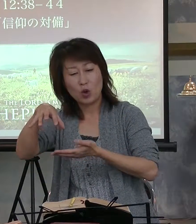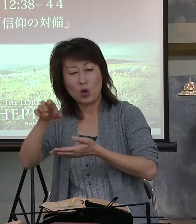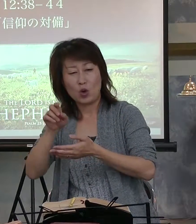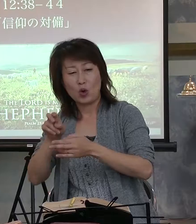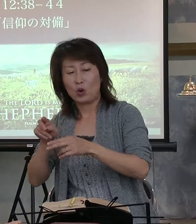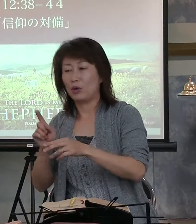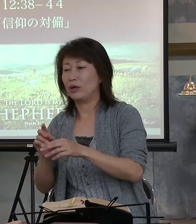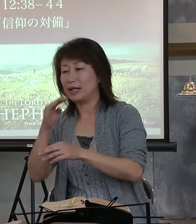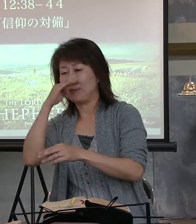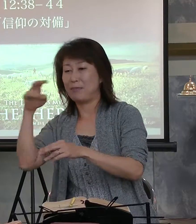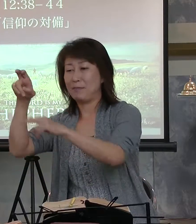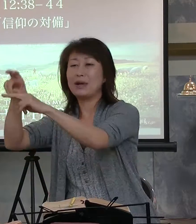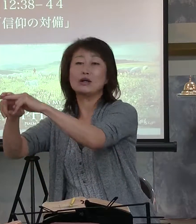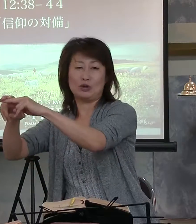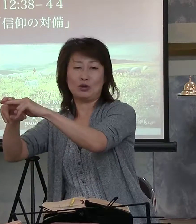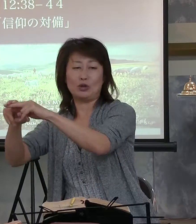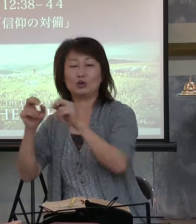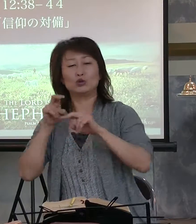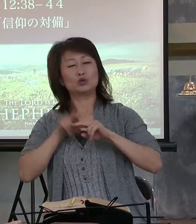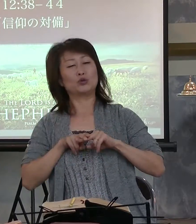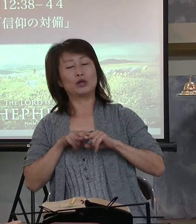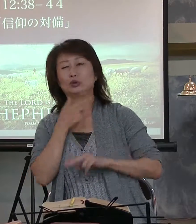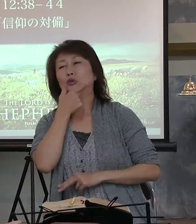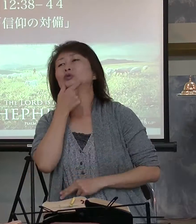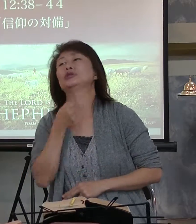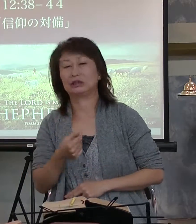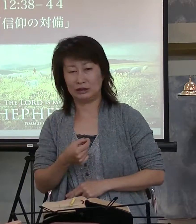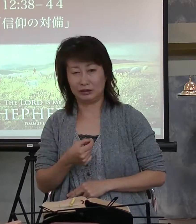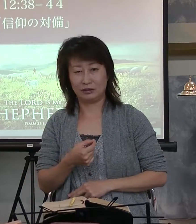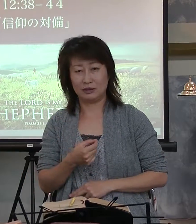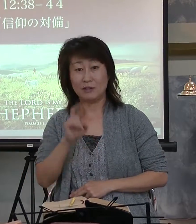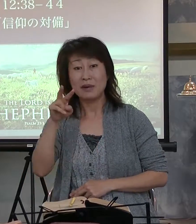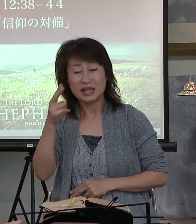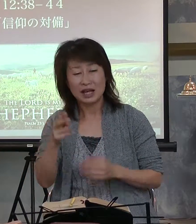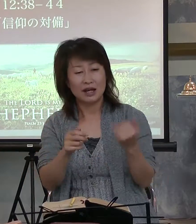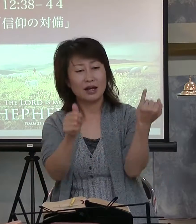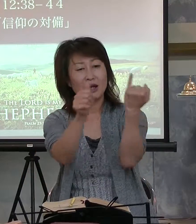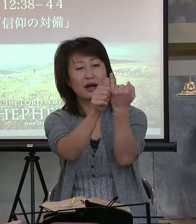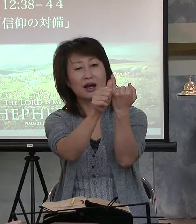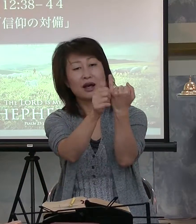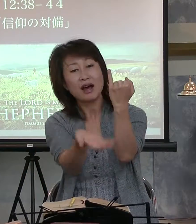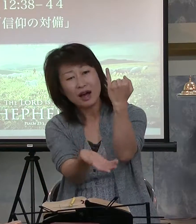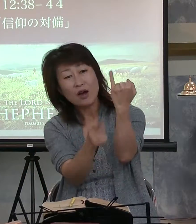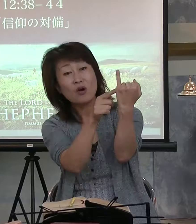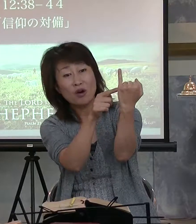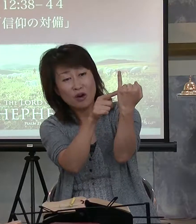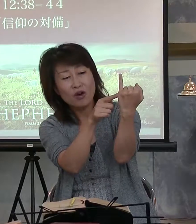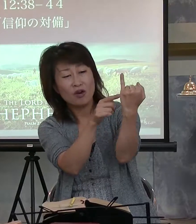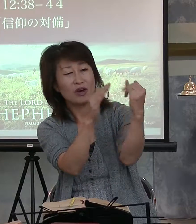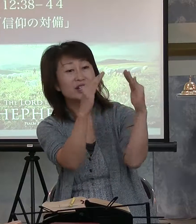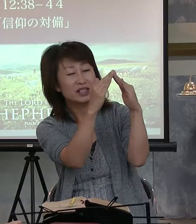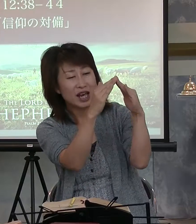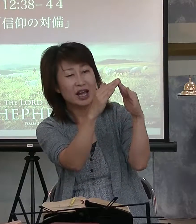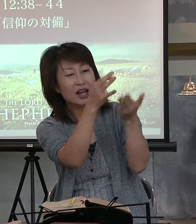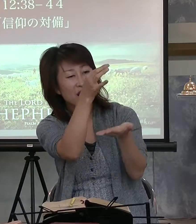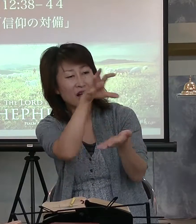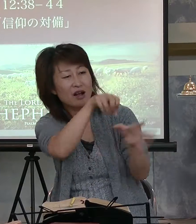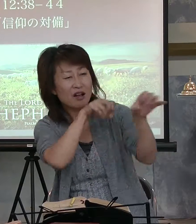長者が大好きです。まだやもめの家を食いつぶし、